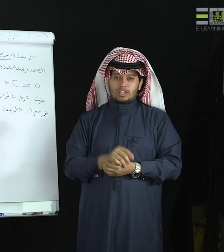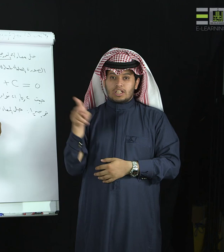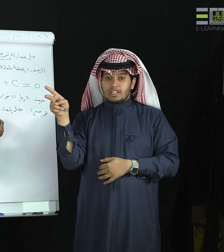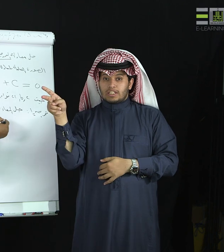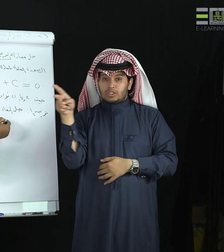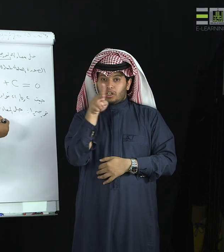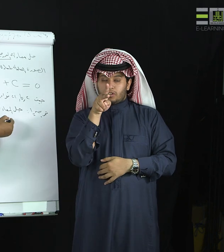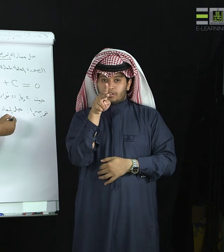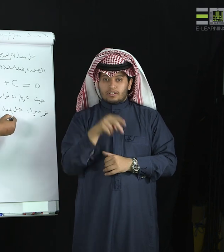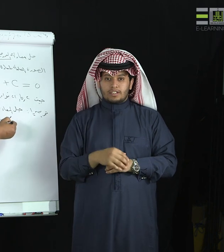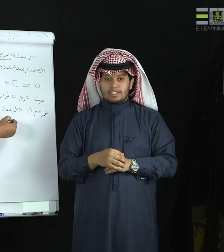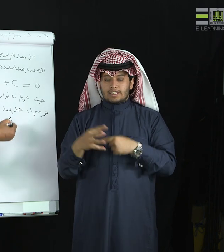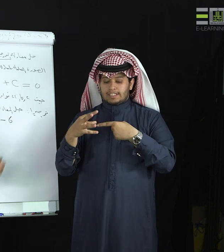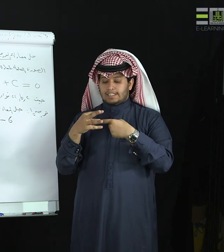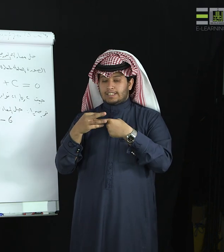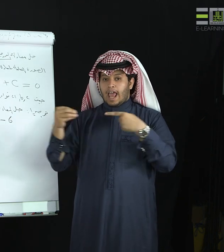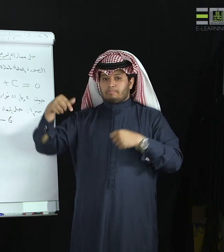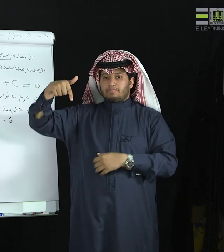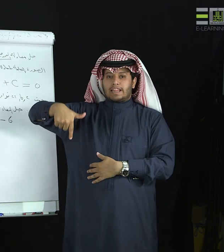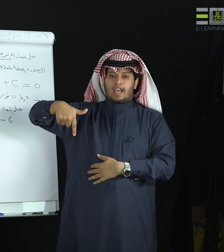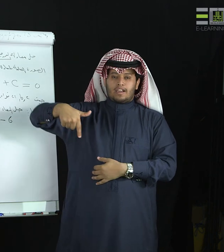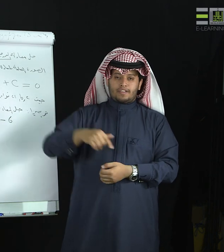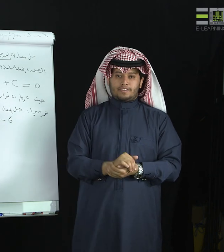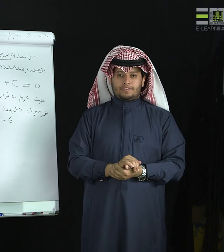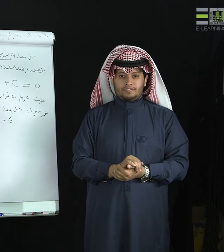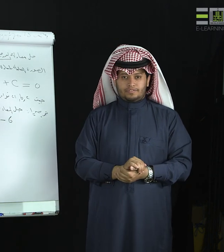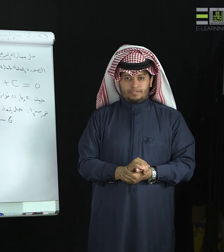تساوي سالب 6.